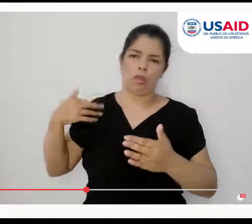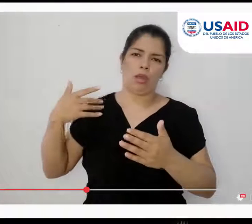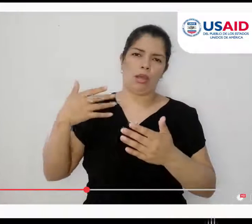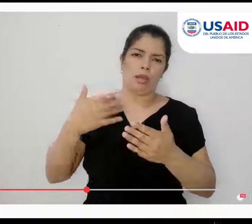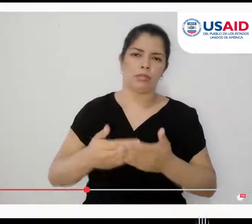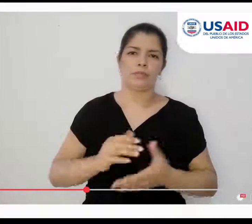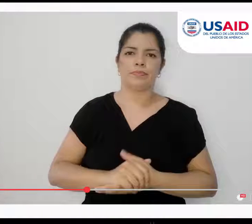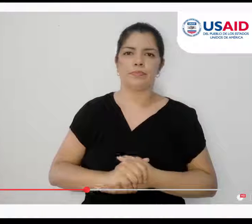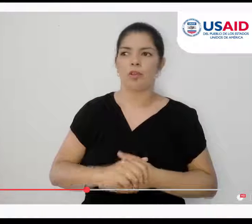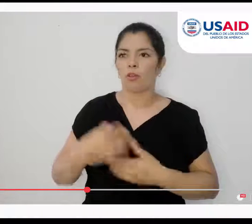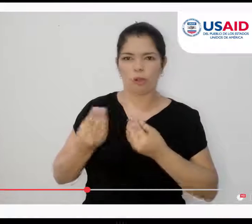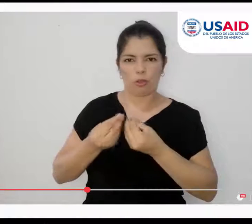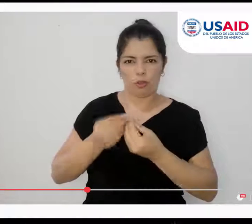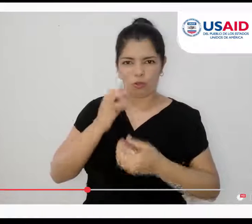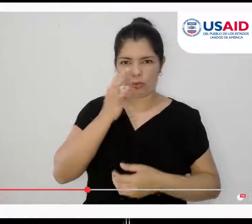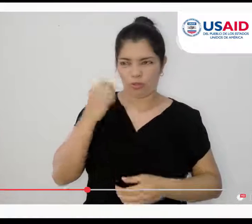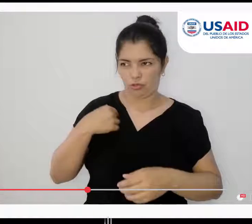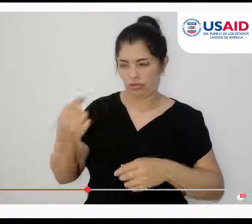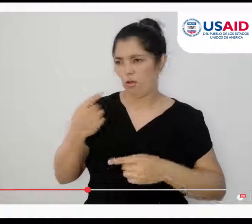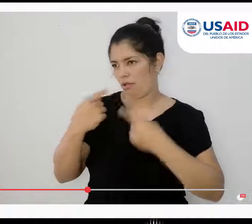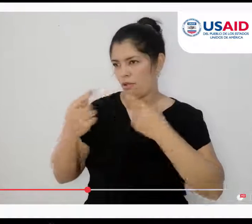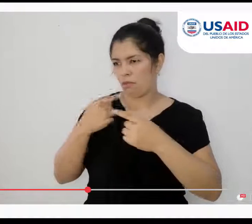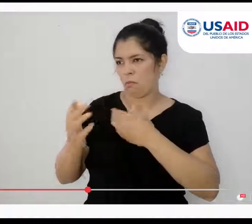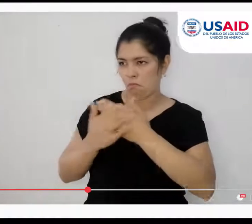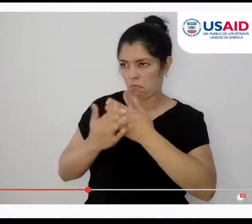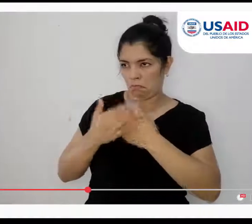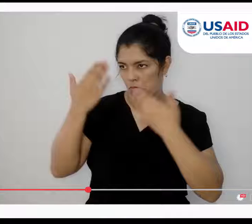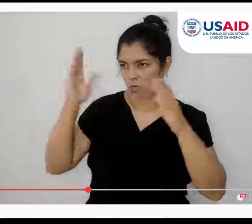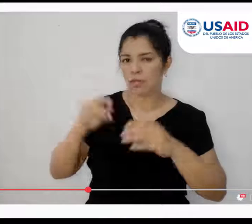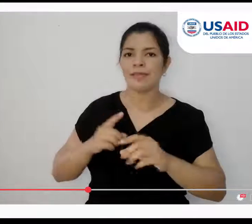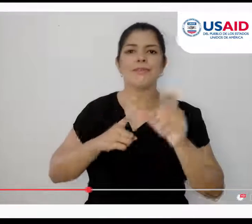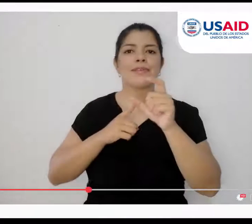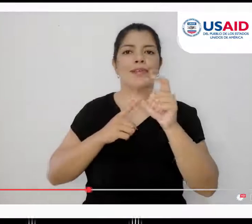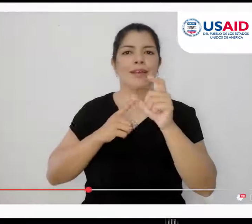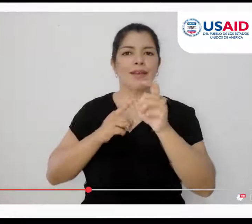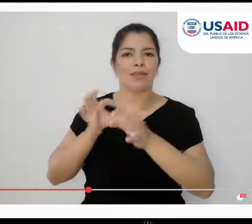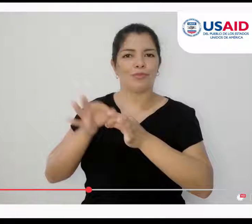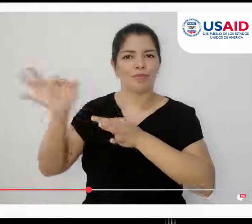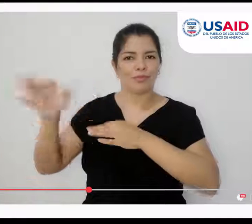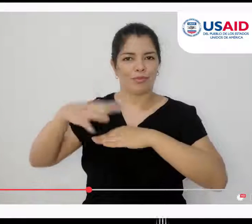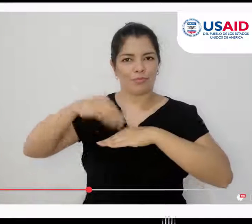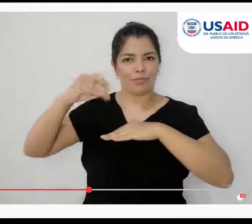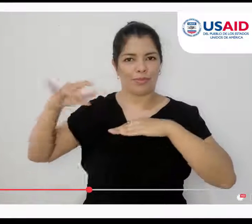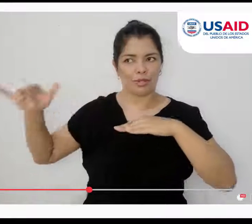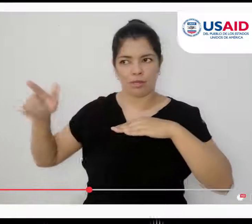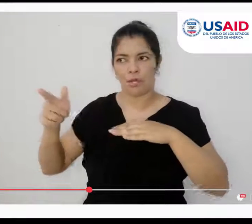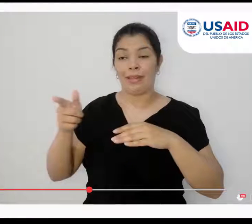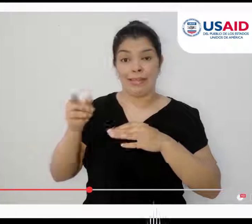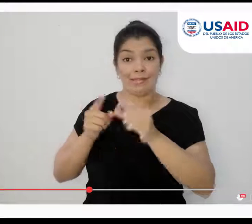Hablando con un compañero me decía, por ejemplo, en el municipio de Ciénaga Magdalena se tiene en el plan de